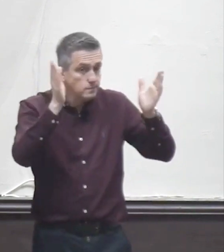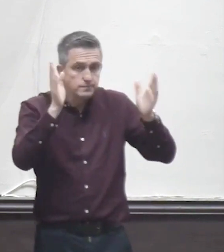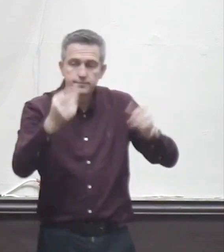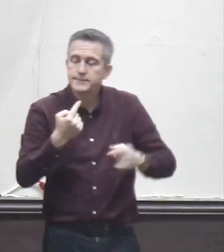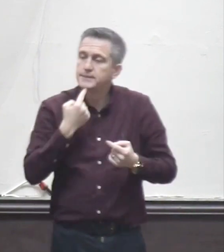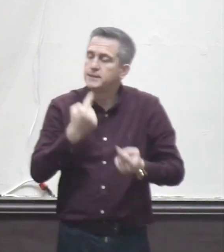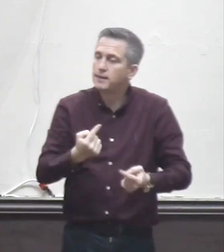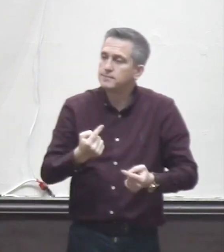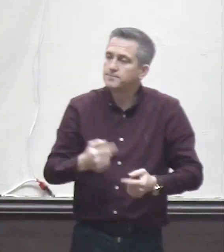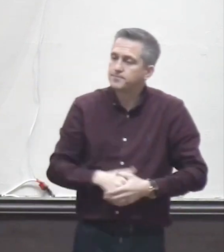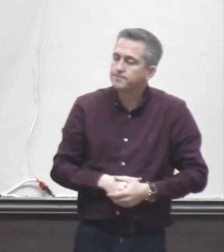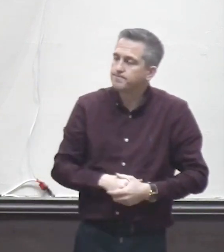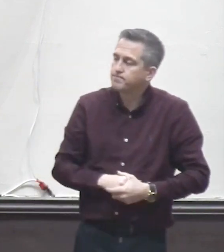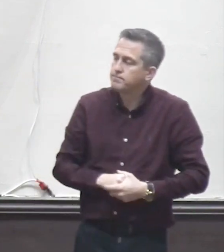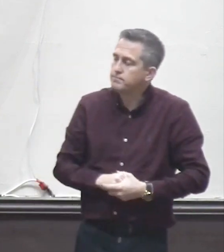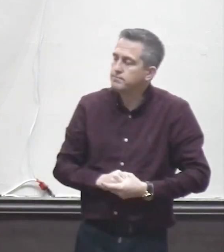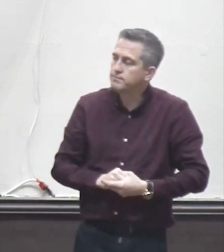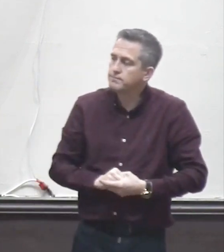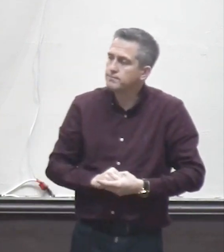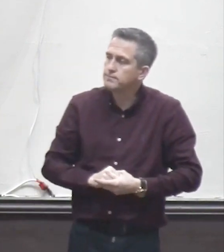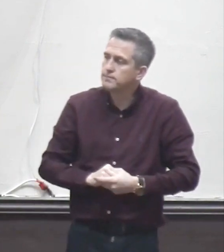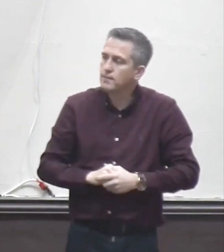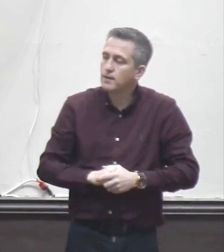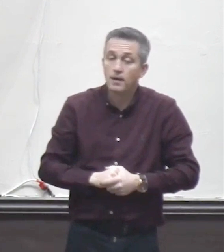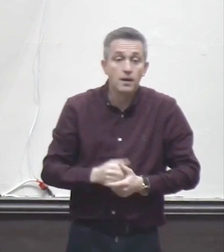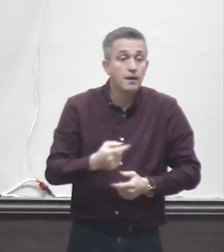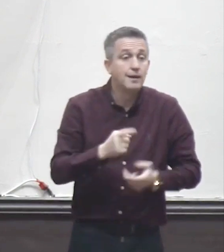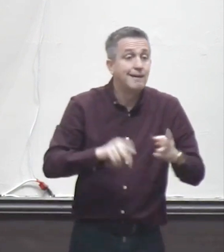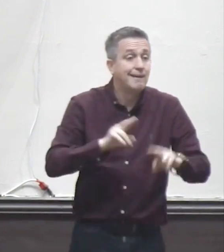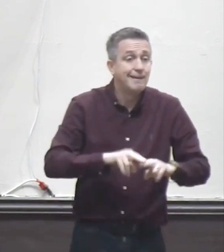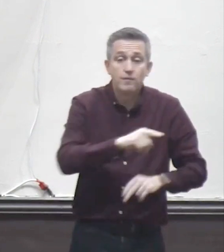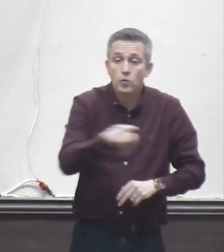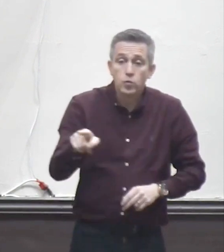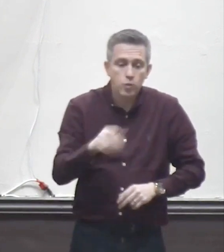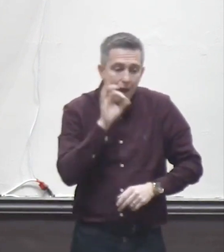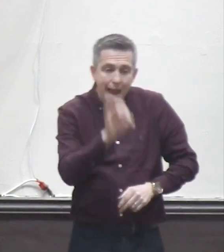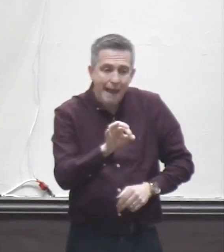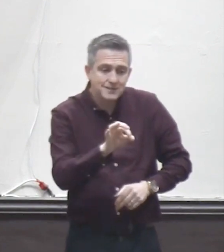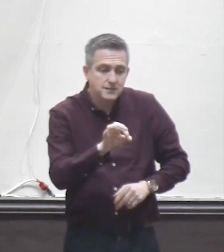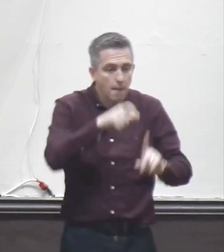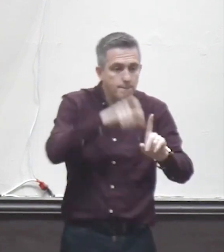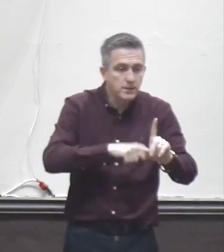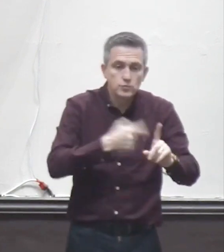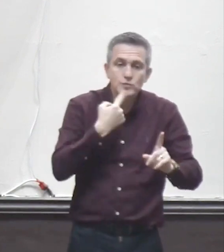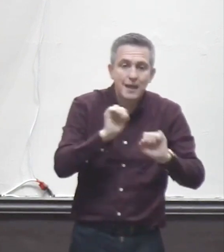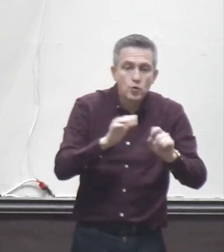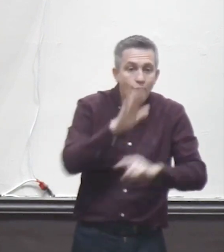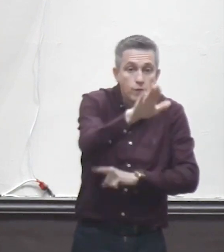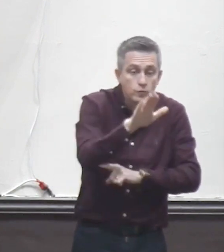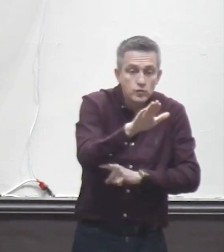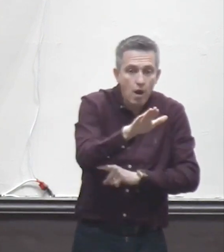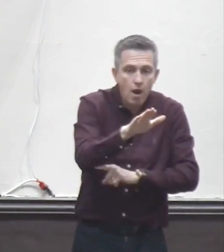said, مَنْ أَتَعَرَّافًا, that whoever comes to a fortune teller, فَسَأَلَهُ عَنْ